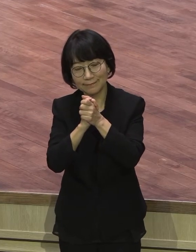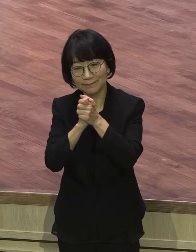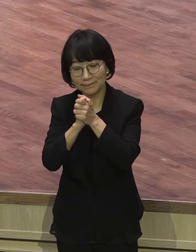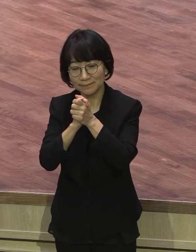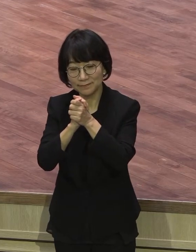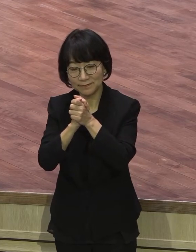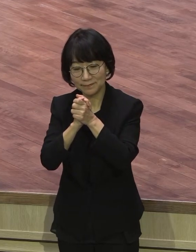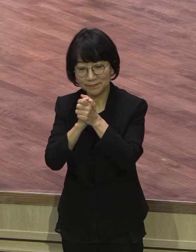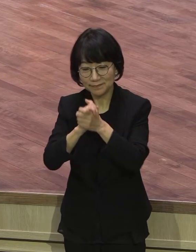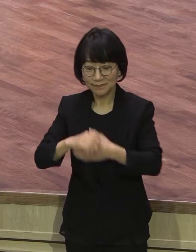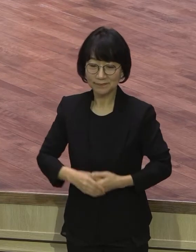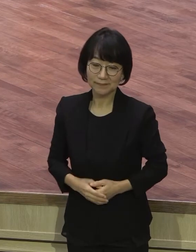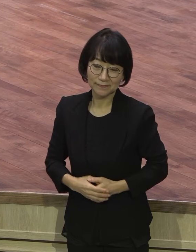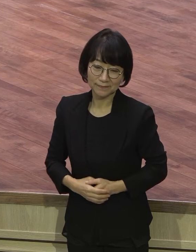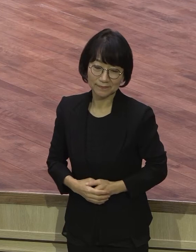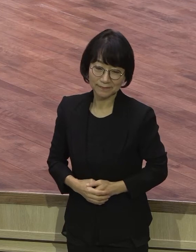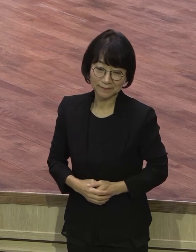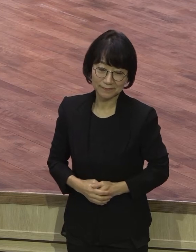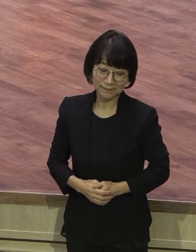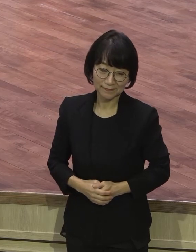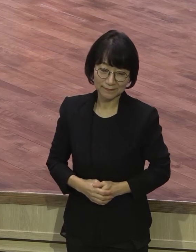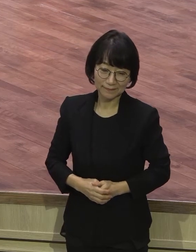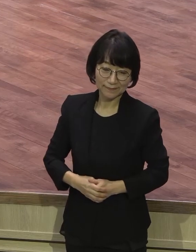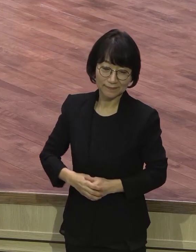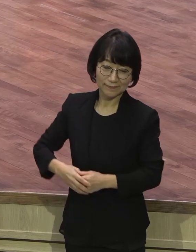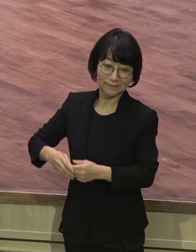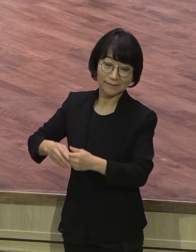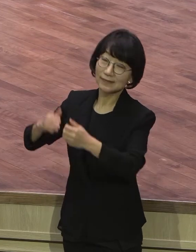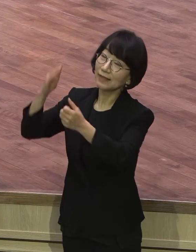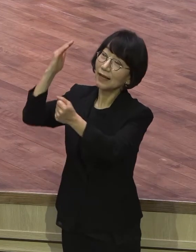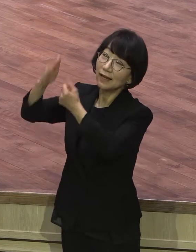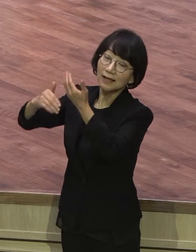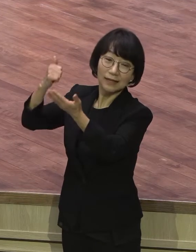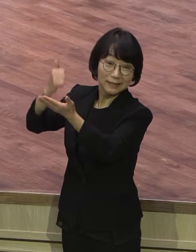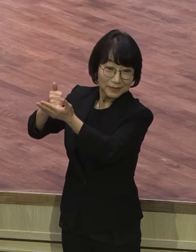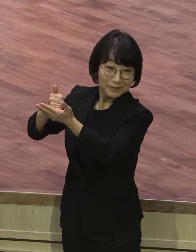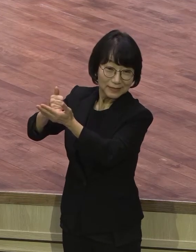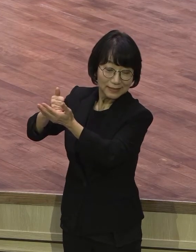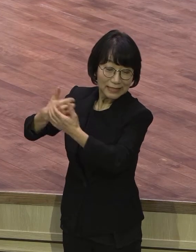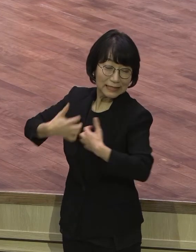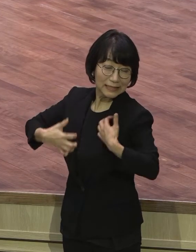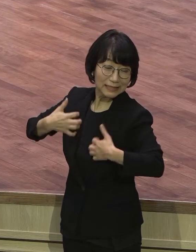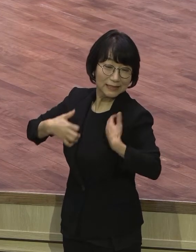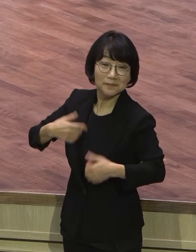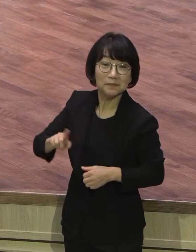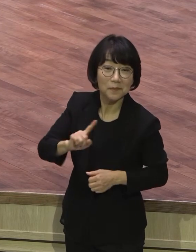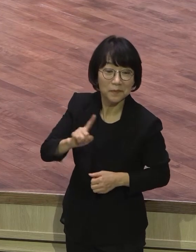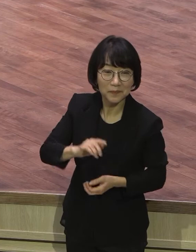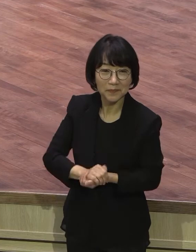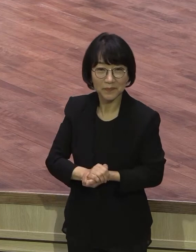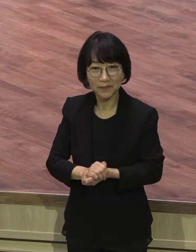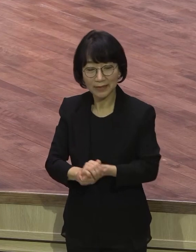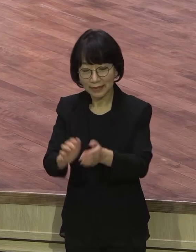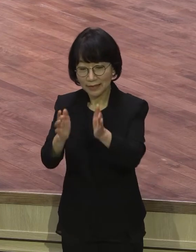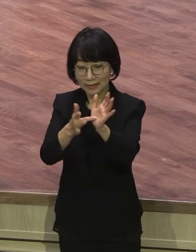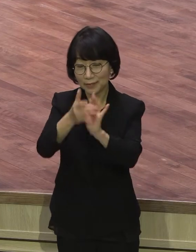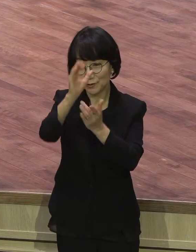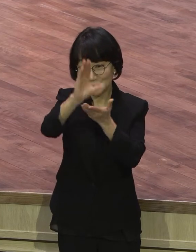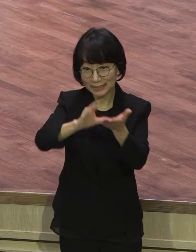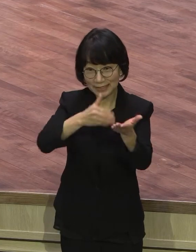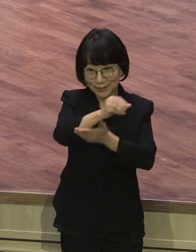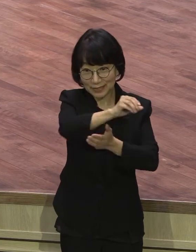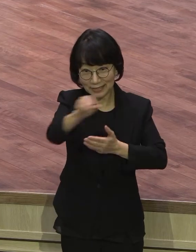하나님이 가장 원하시고 기뻐하시는 이것이 바로 뭐예요? 예수 그리스도의 십자가의